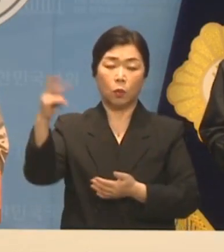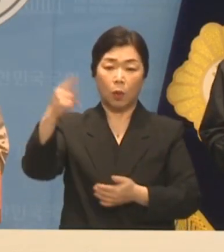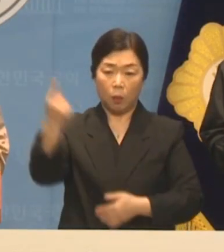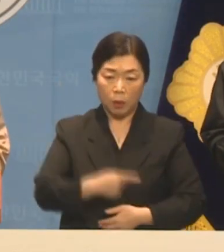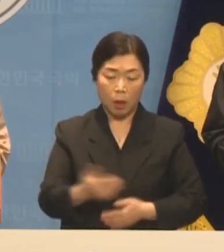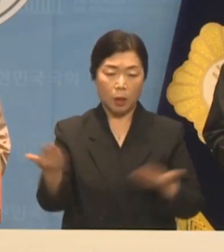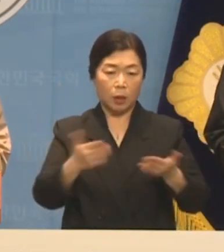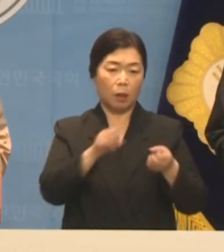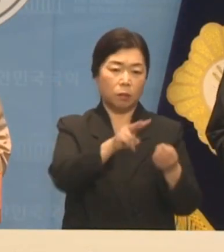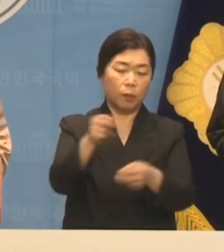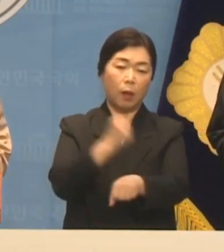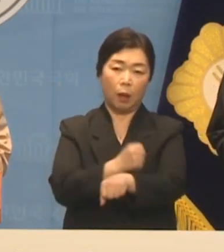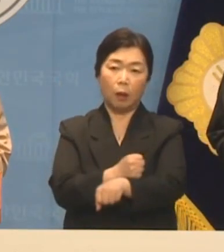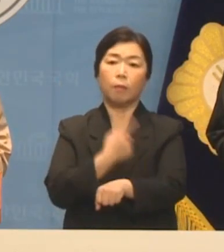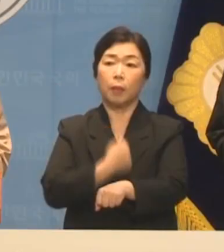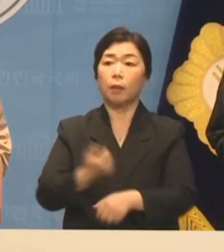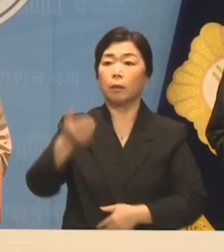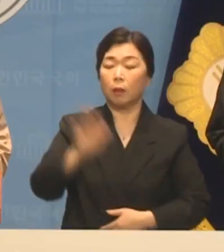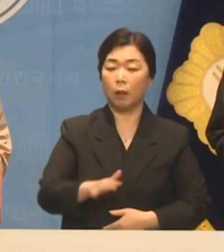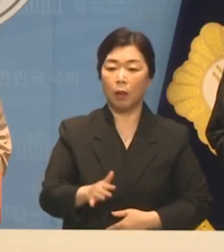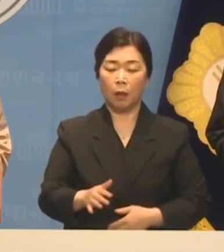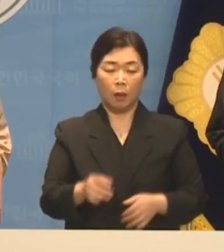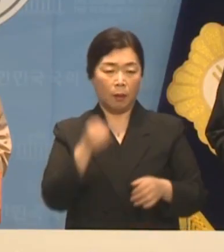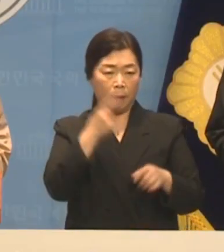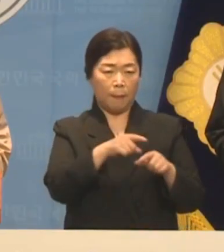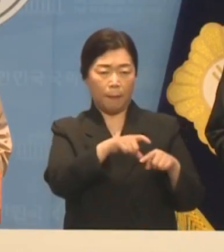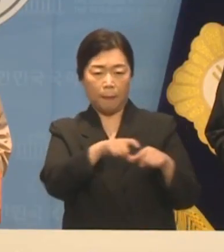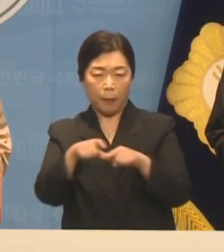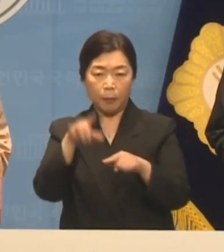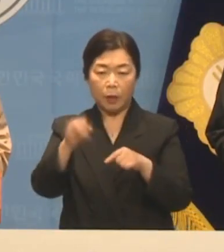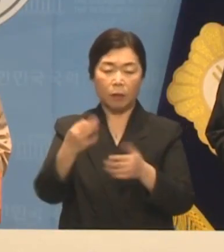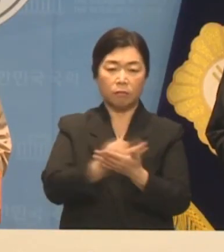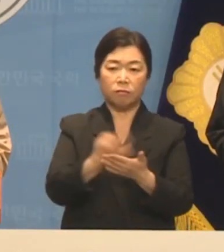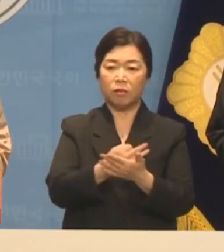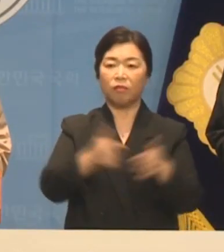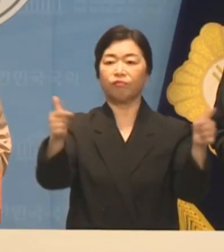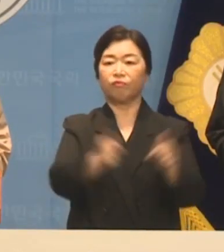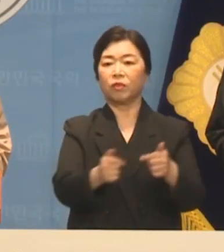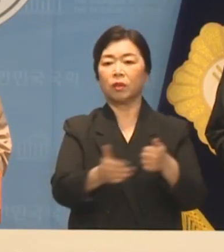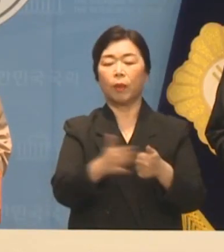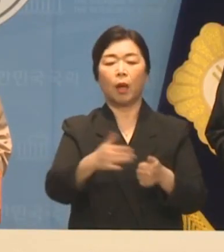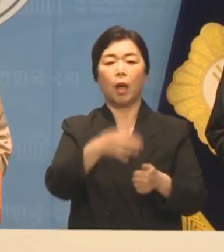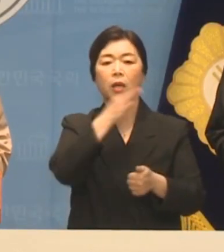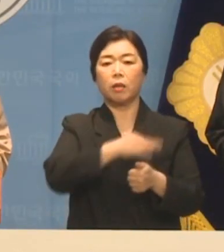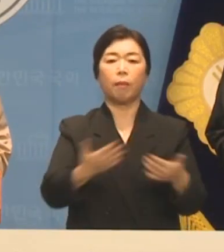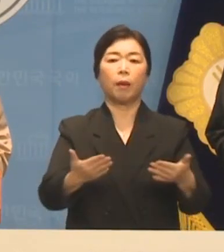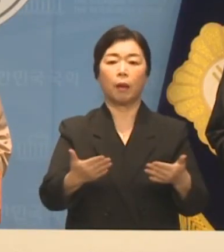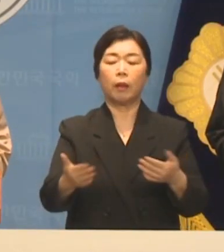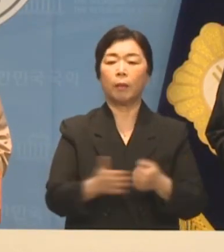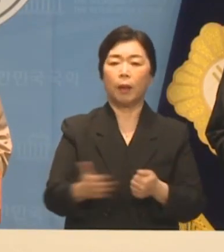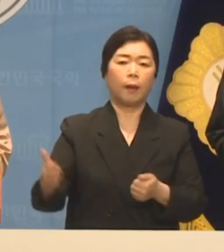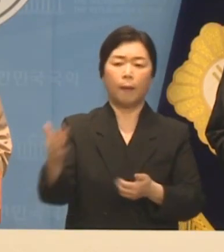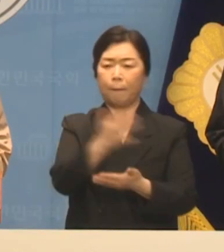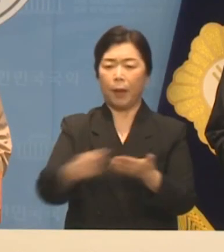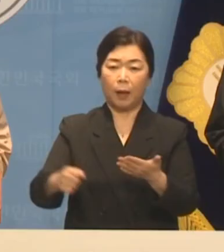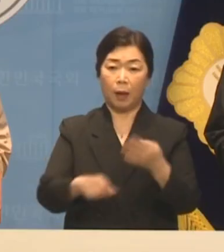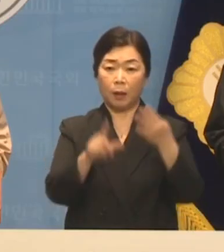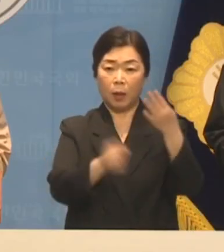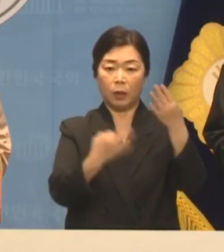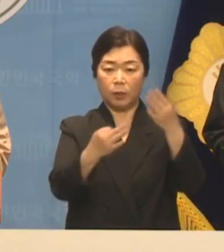CLS는 지난주까지의 수익률 미달을 이유로 해당 조합원들의 구역을 4월